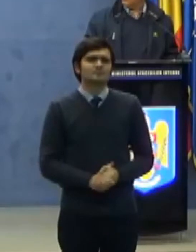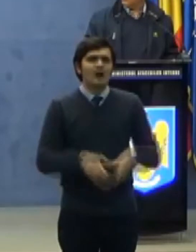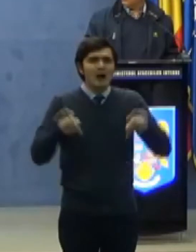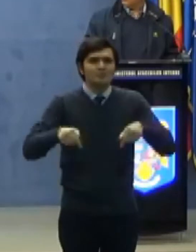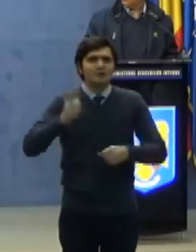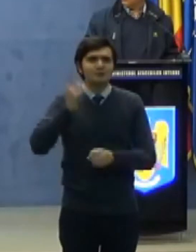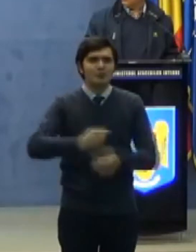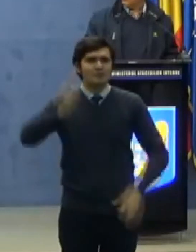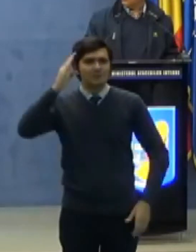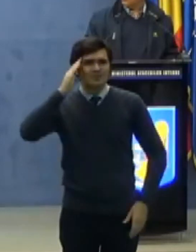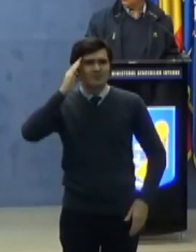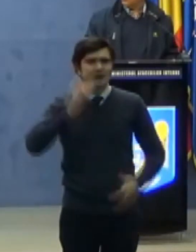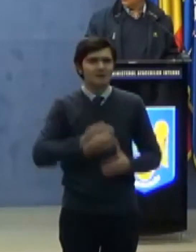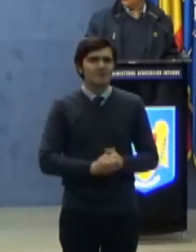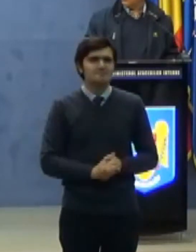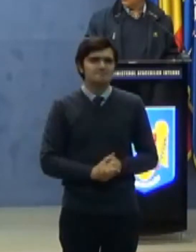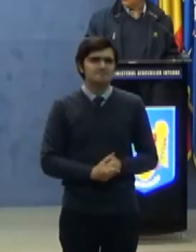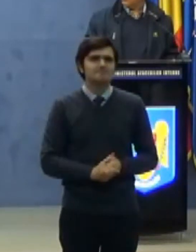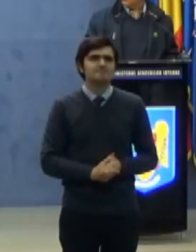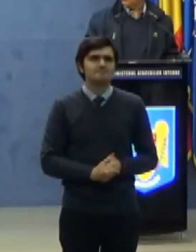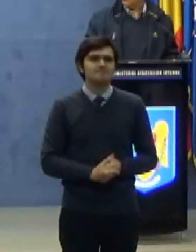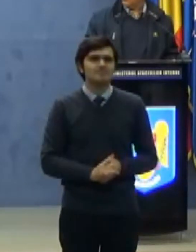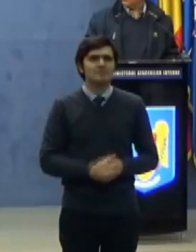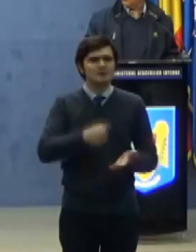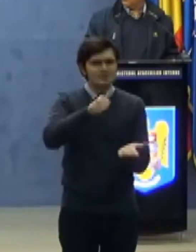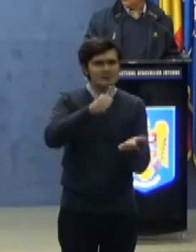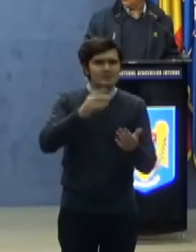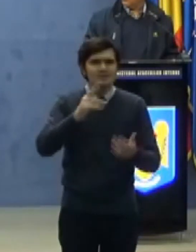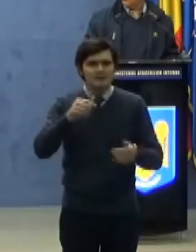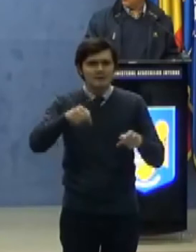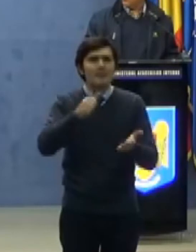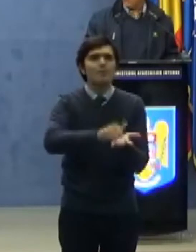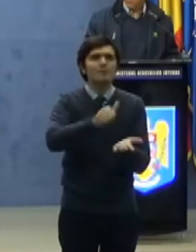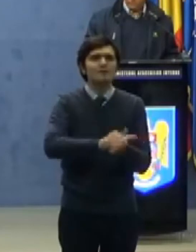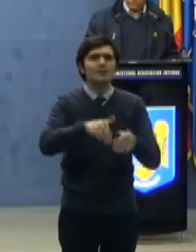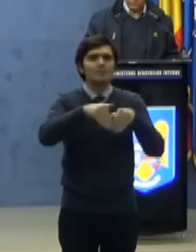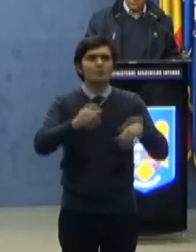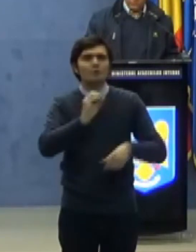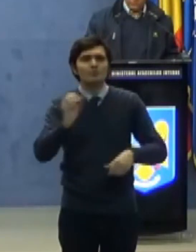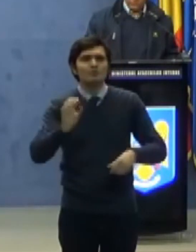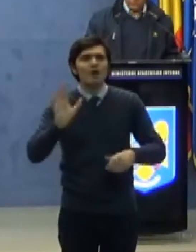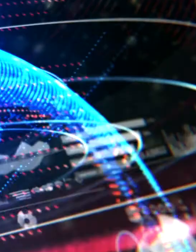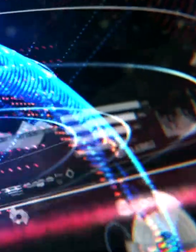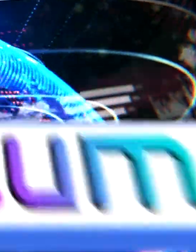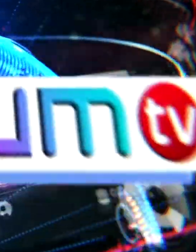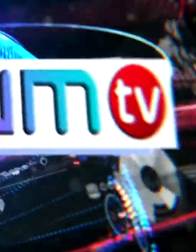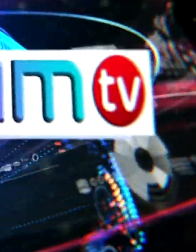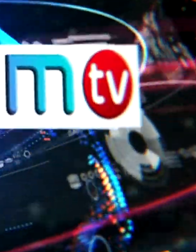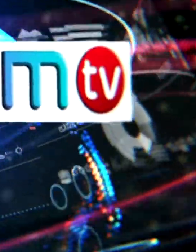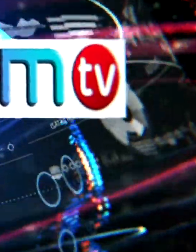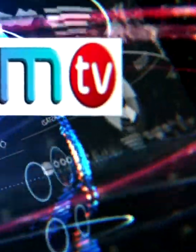Prezenta ordonanță militară se publică în Monitorul Oficial al României, partea 1.